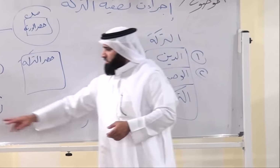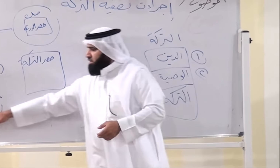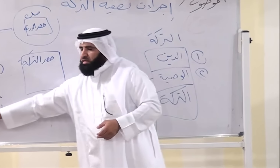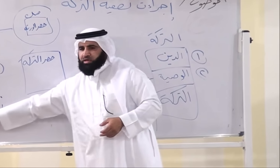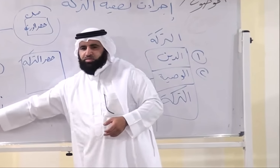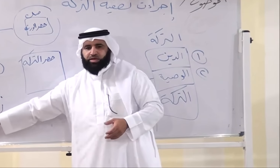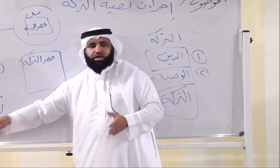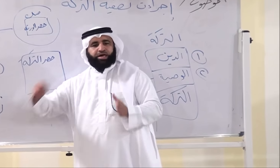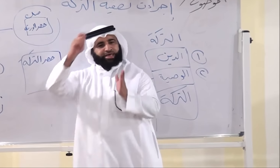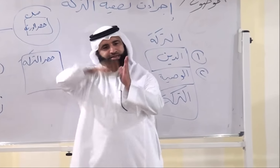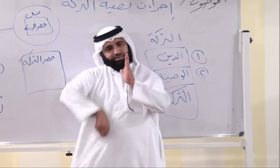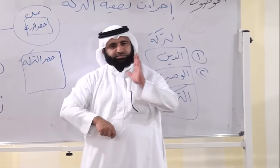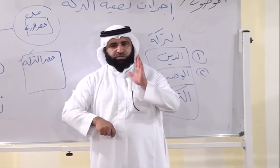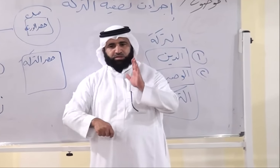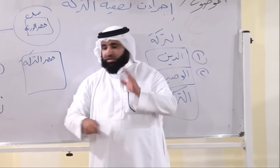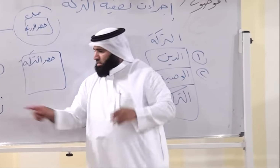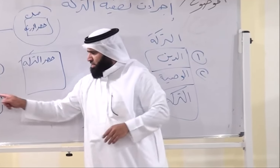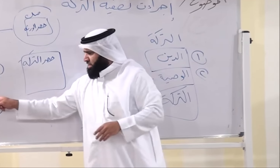السعر